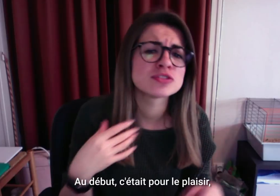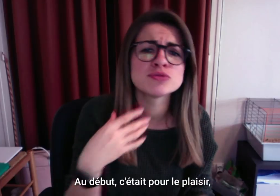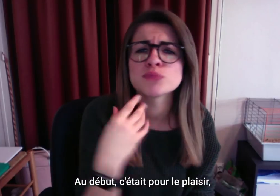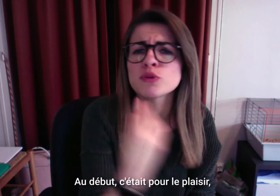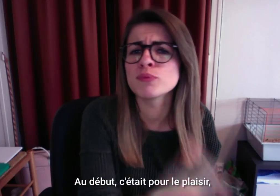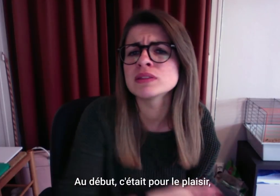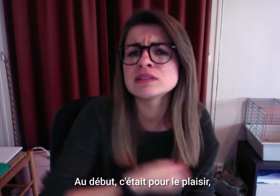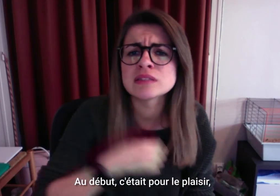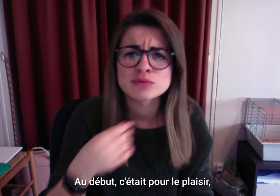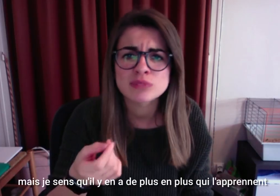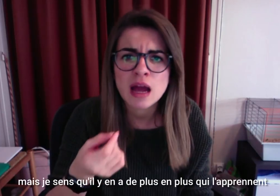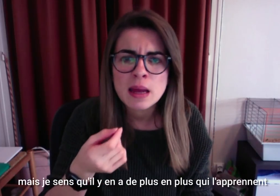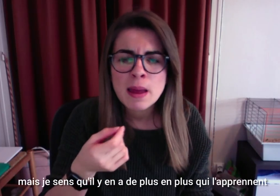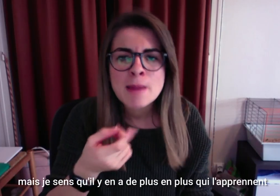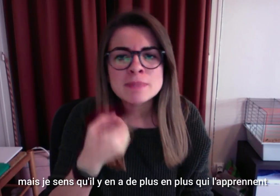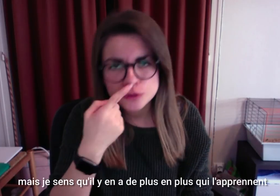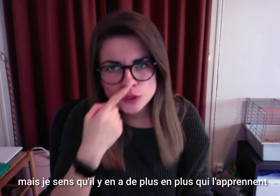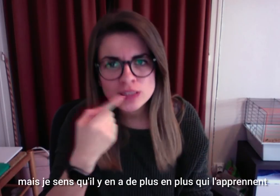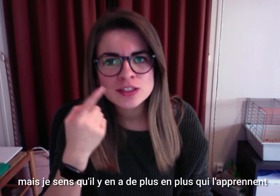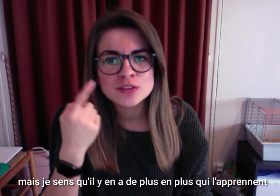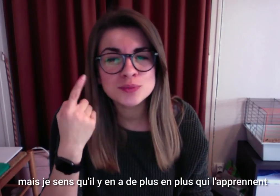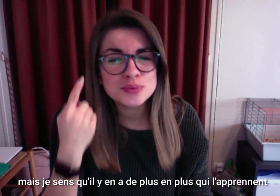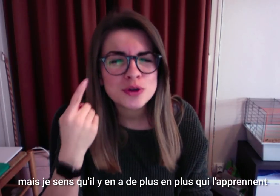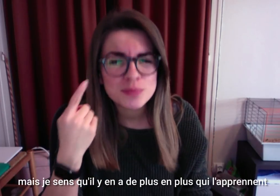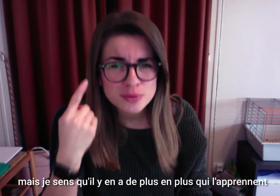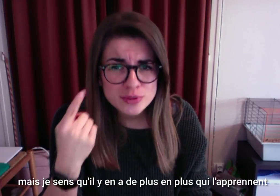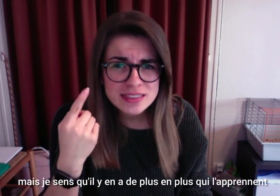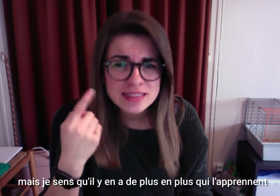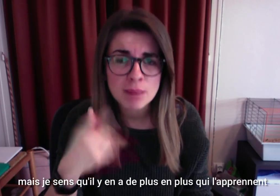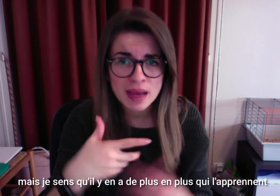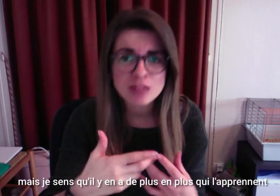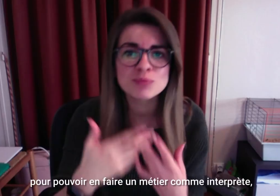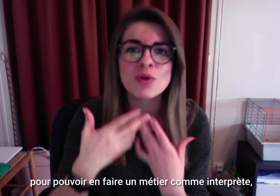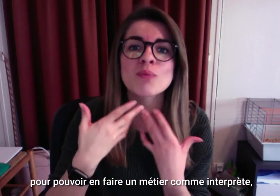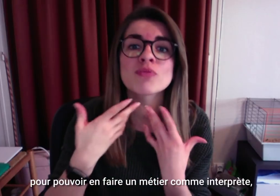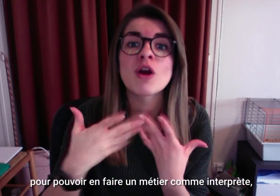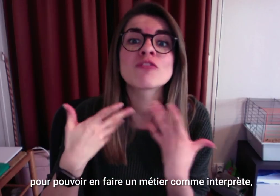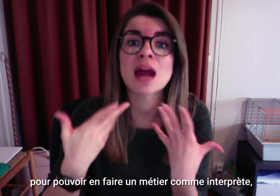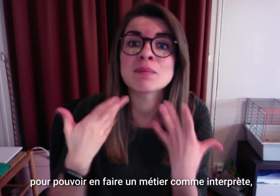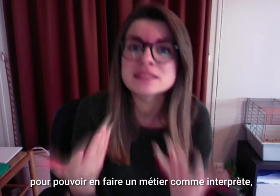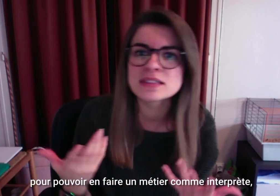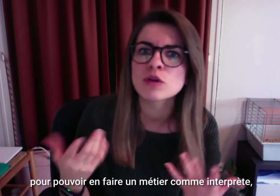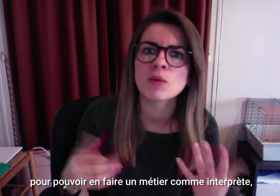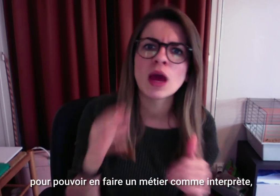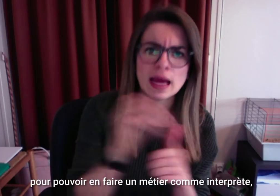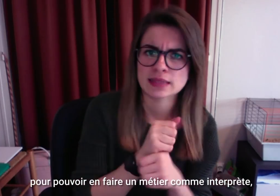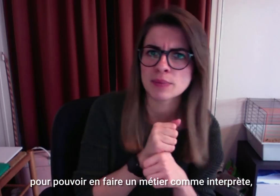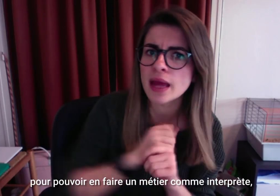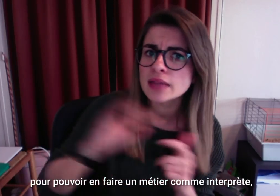'était juste pour le plaisir, tout ça. Mais je sens qu'il en a de plus en plus qui apprennent pour pouvoir en faire un métier comme interprète,